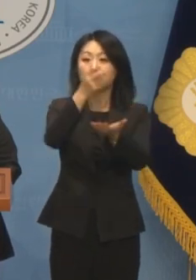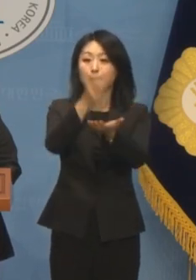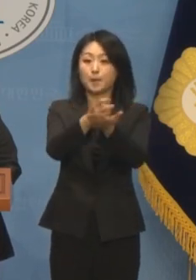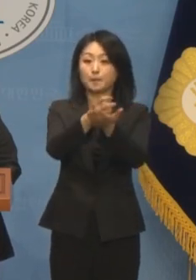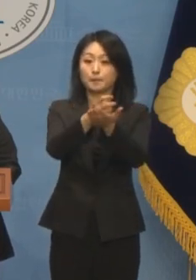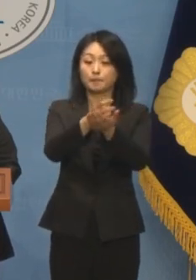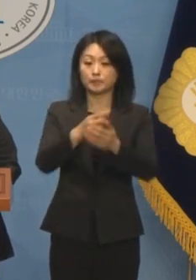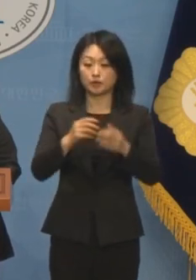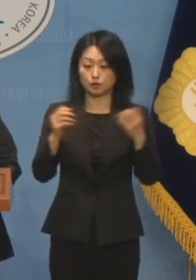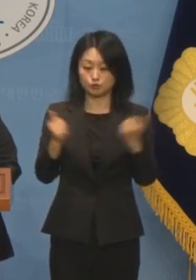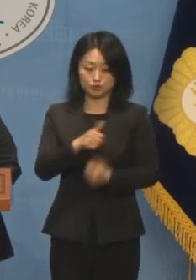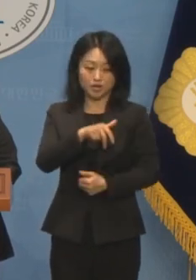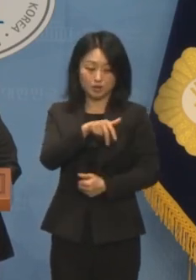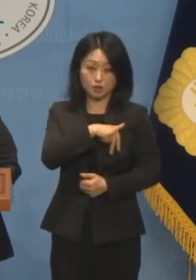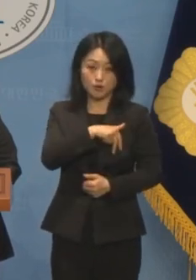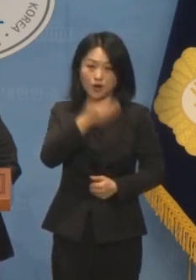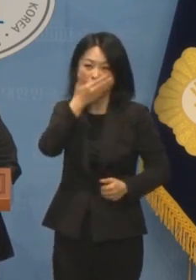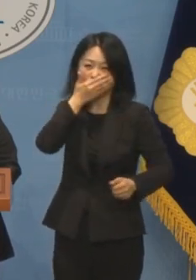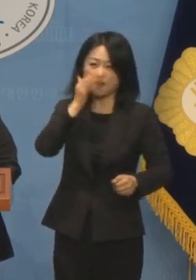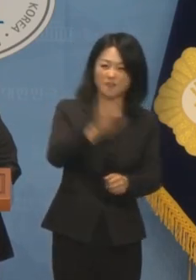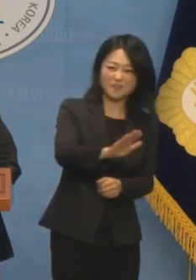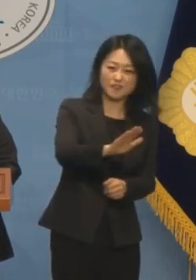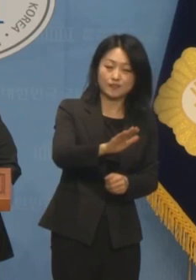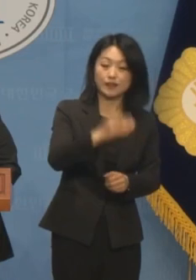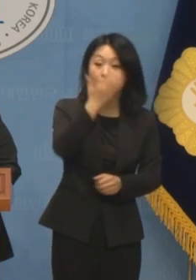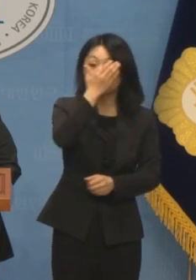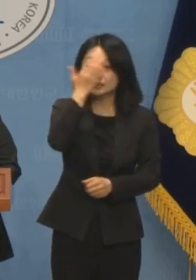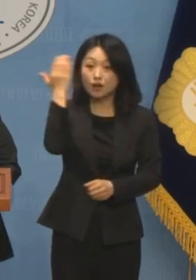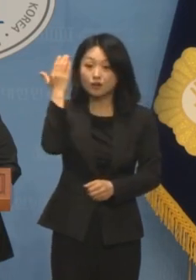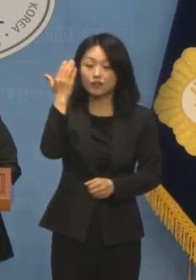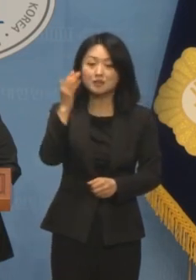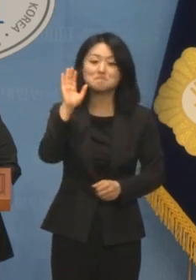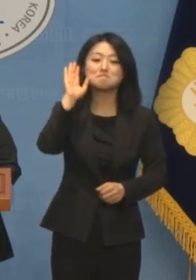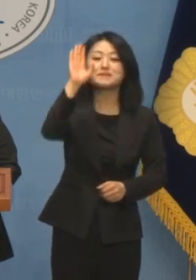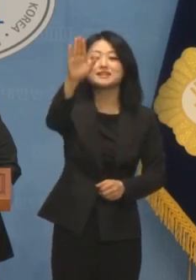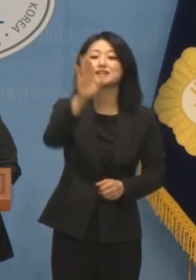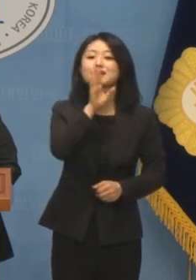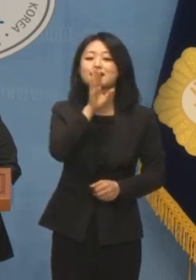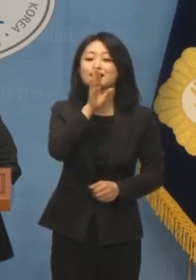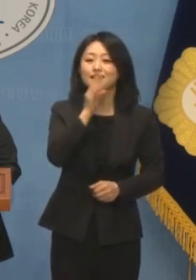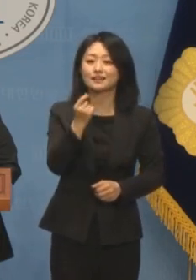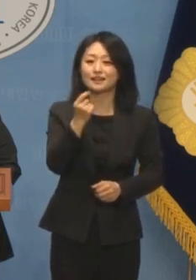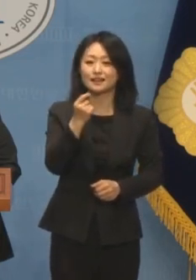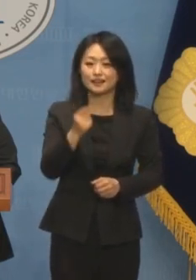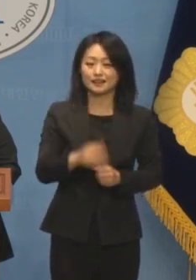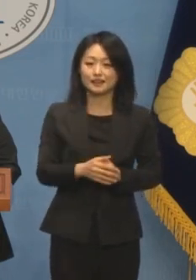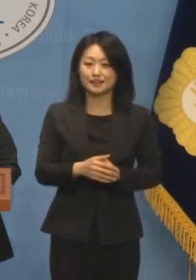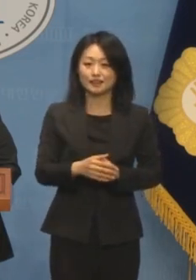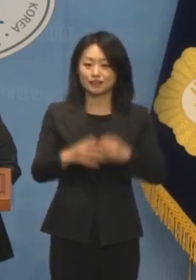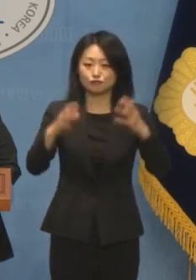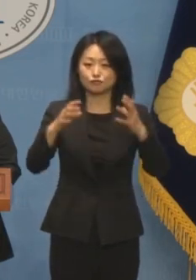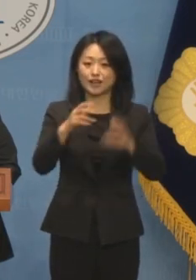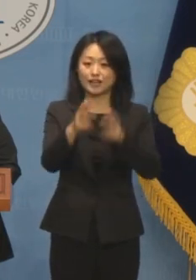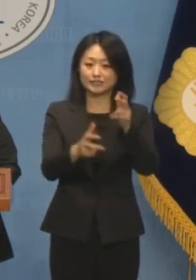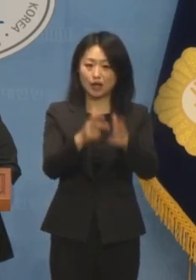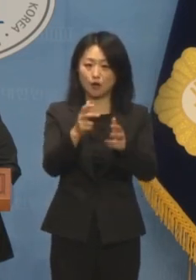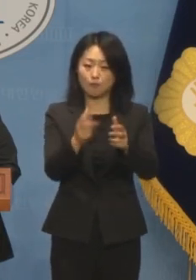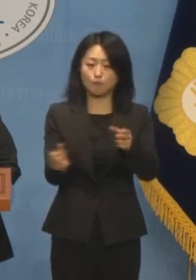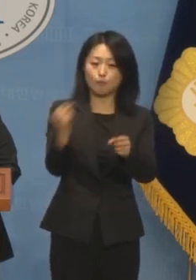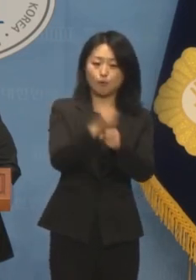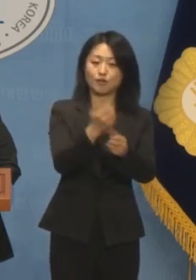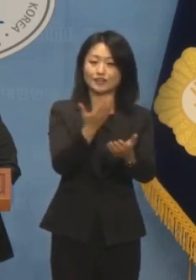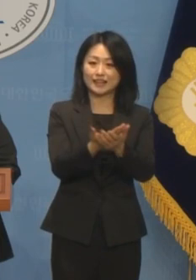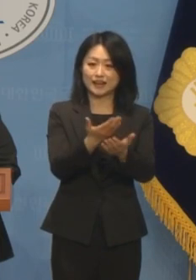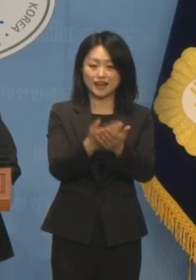헌법기관인 국회의원의 입을 막고 청년이 미래라면서도 R&D 예산 복원을 요구한 청년의